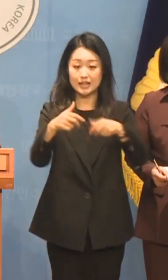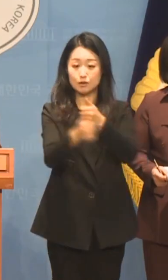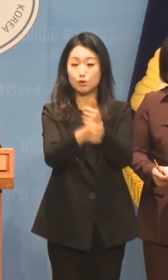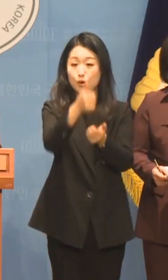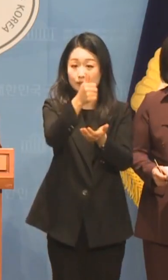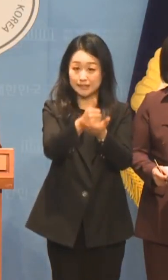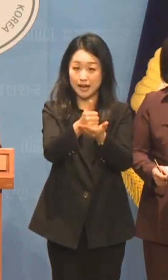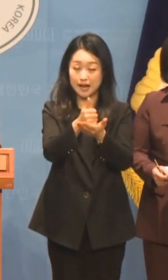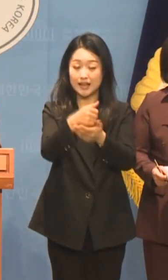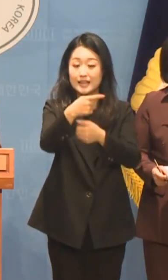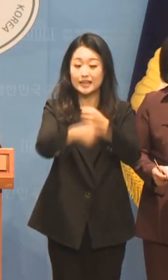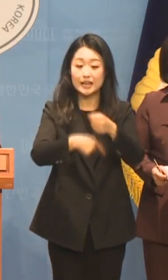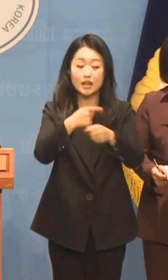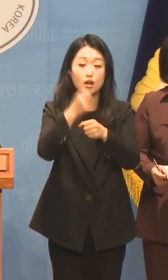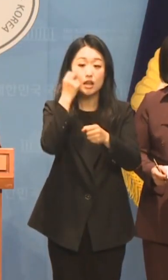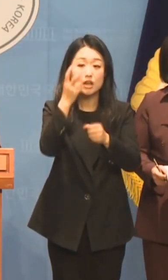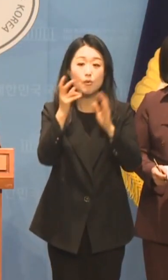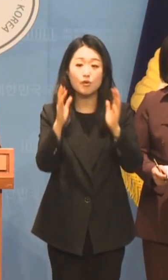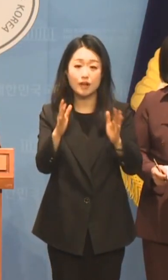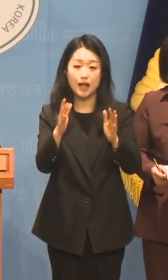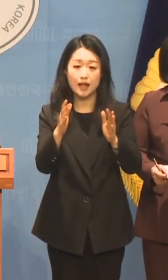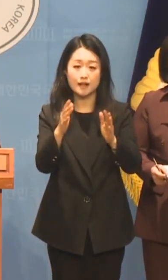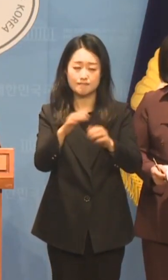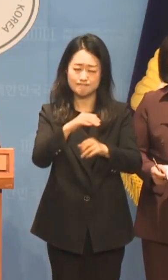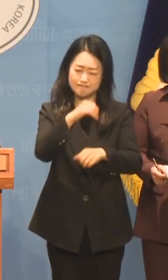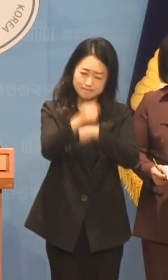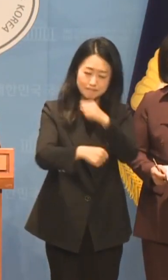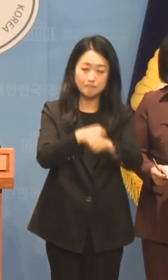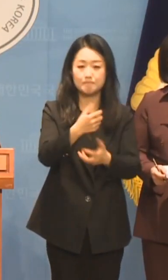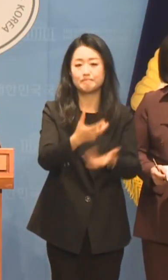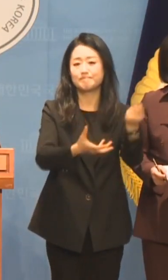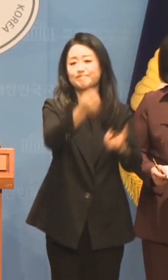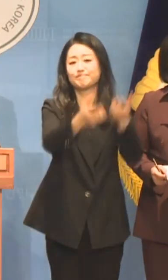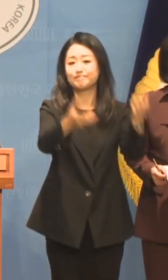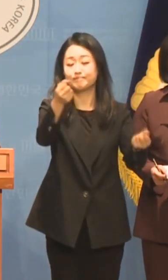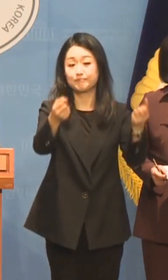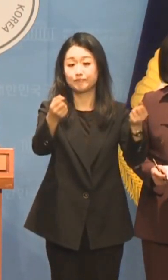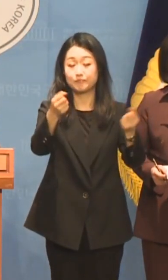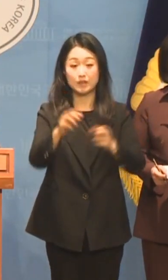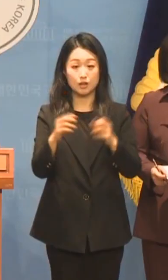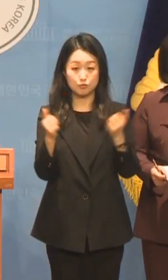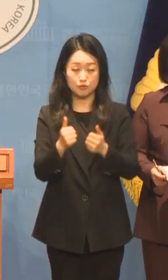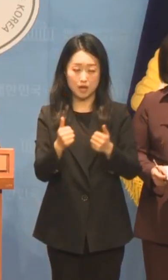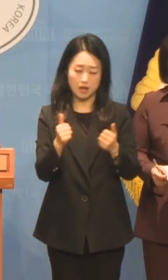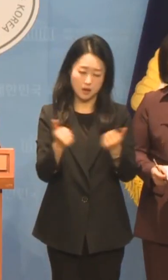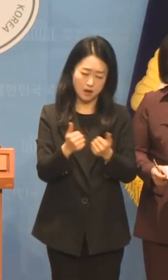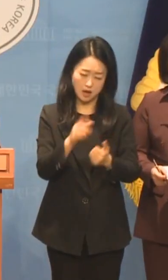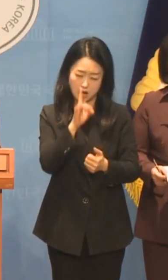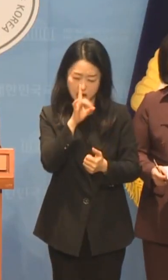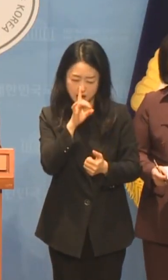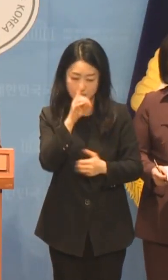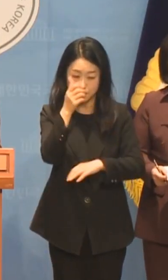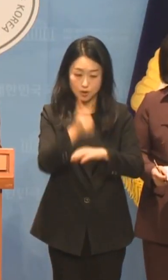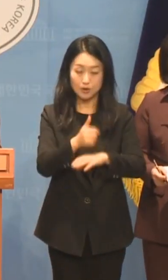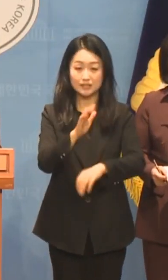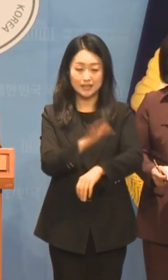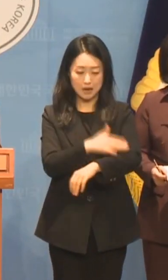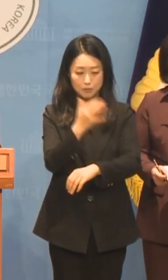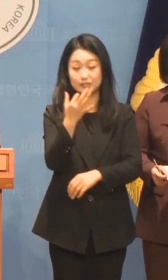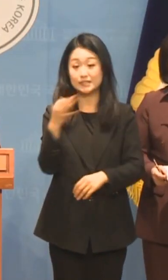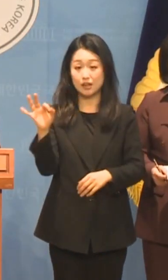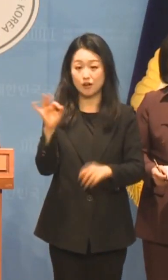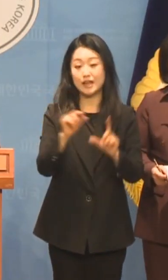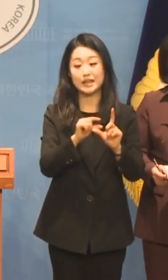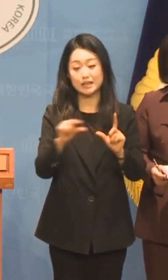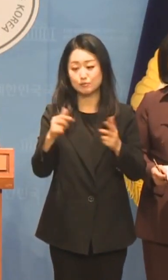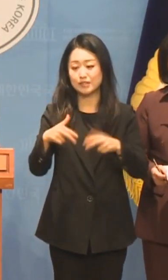상임위원장을 1년 2개월가량 독식했었습니다. 그러다 국회 파행이 장기화되자 잘못을 깨닫고